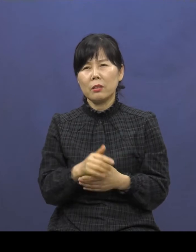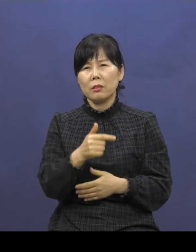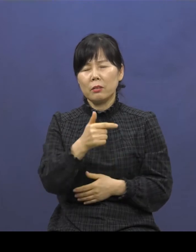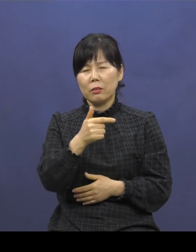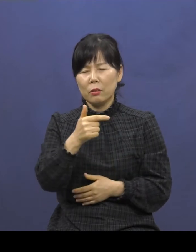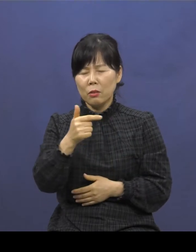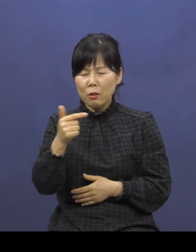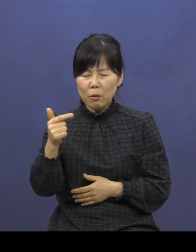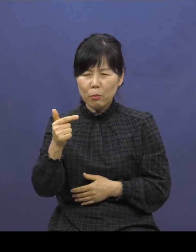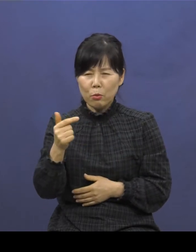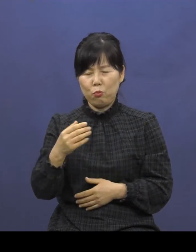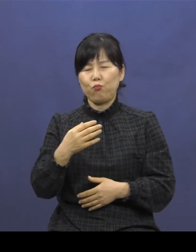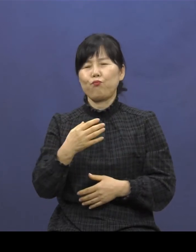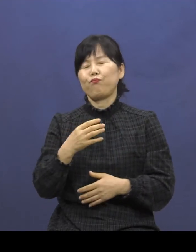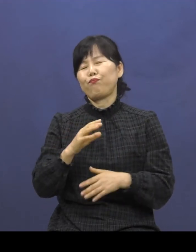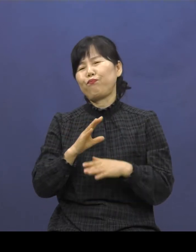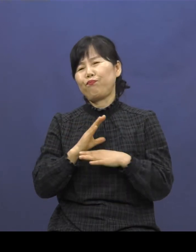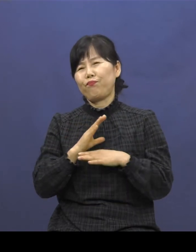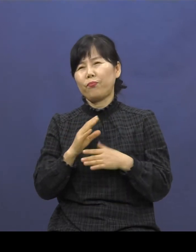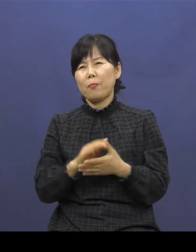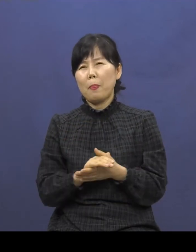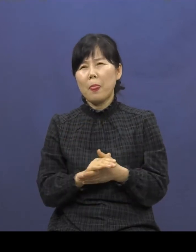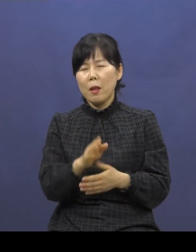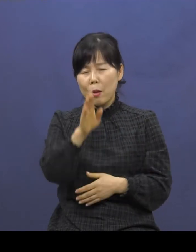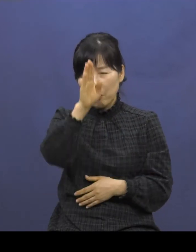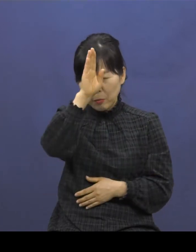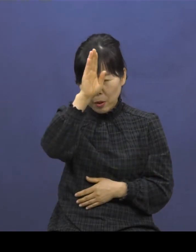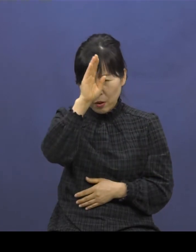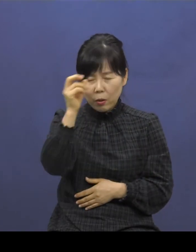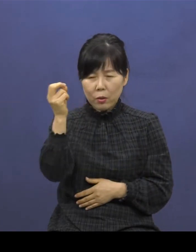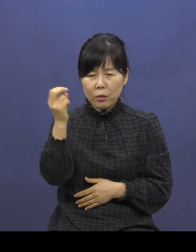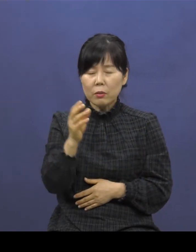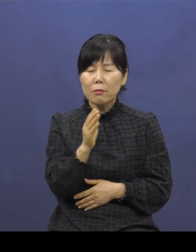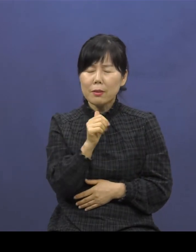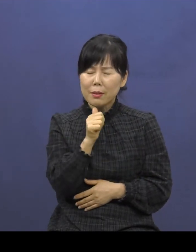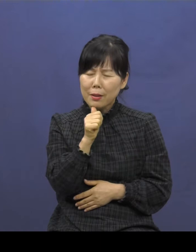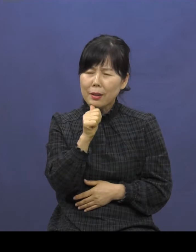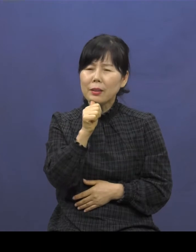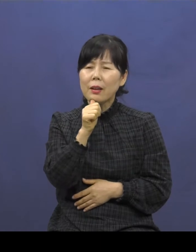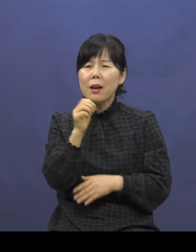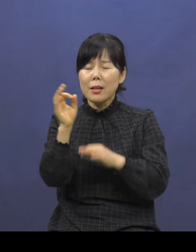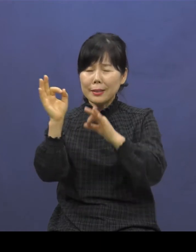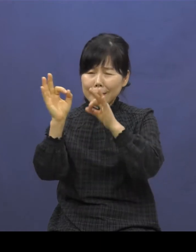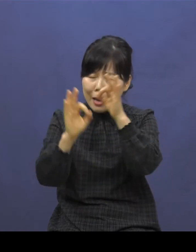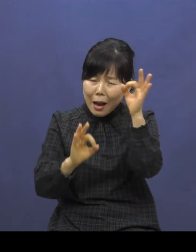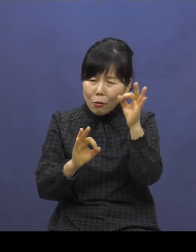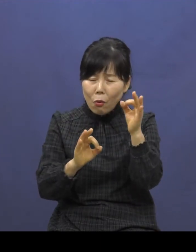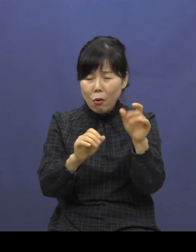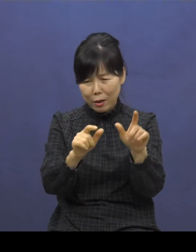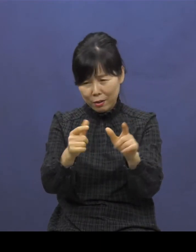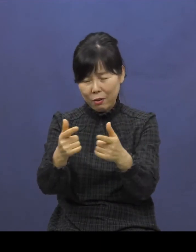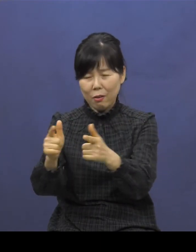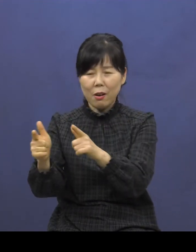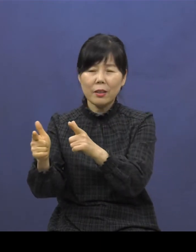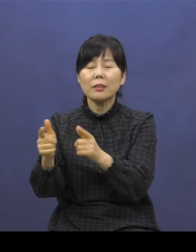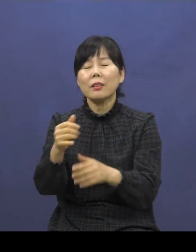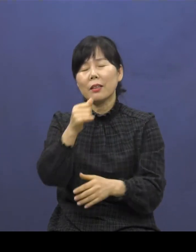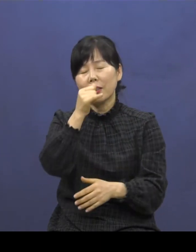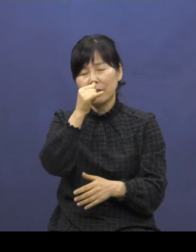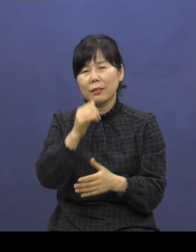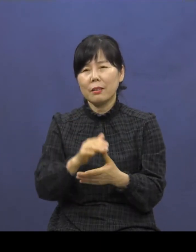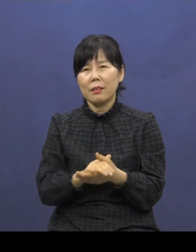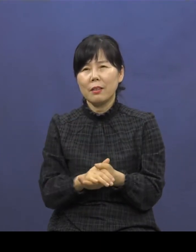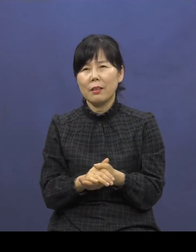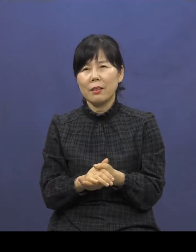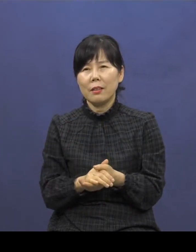너무나 사실은 절대적입니다. 무섭습니다. 질병과 가난과 또 사고 등등 이런 것들이 여기에 해당할 수